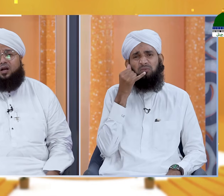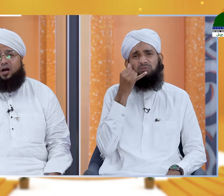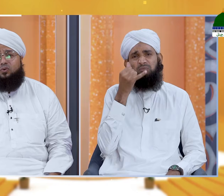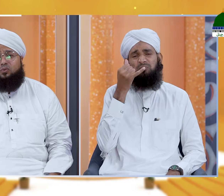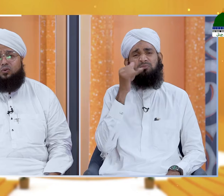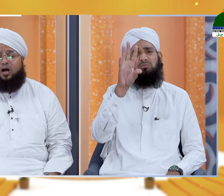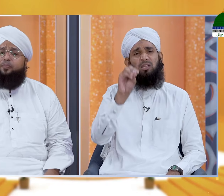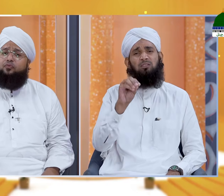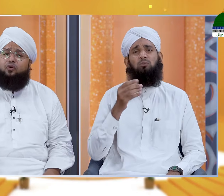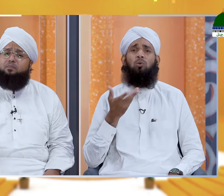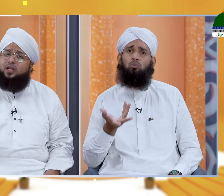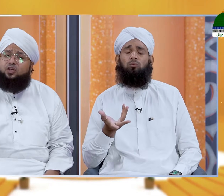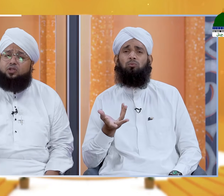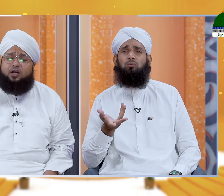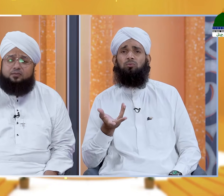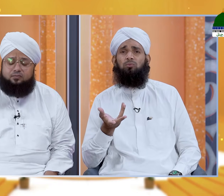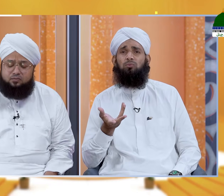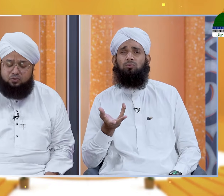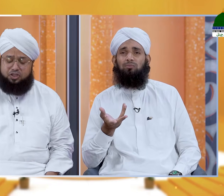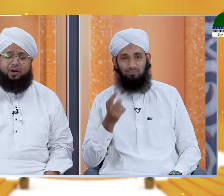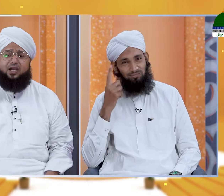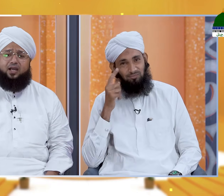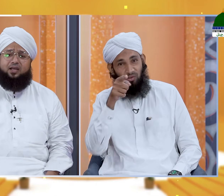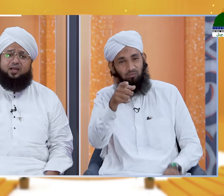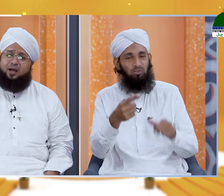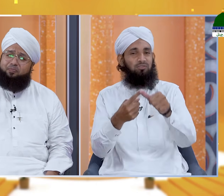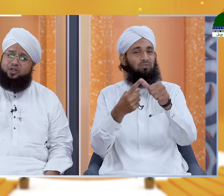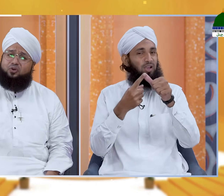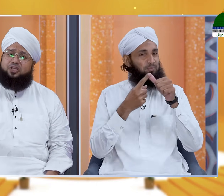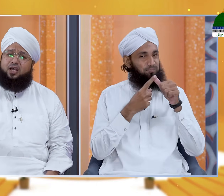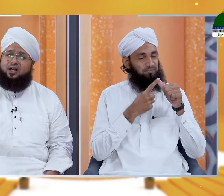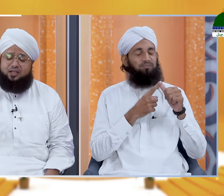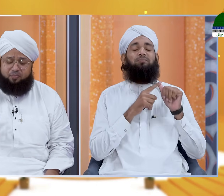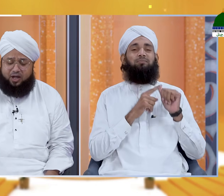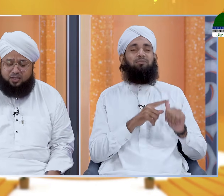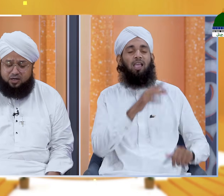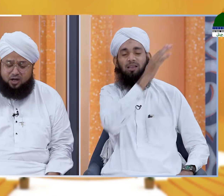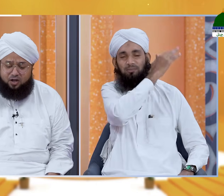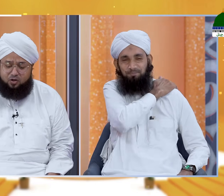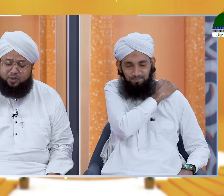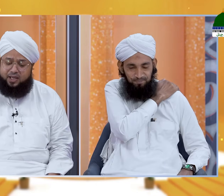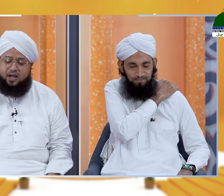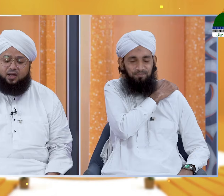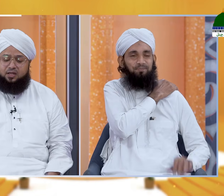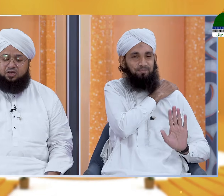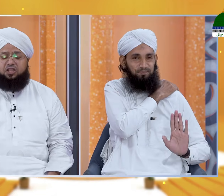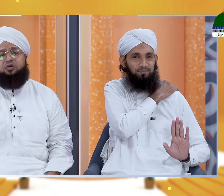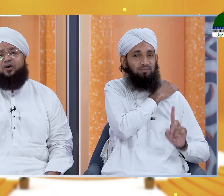رہا ہوں، آپ کا فون بند کیوں تھا؟ تو جمال نے اپنے دوست کے کاندھے پر ہاتھ رکھا اور بتایا کہ اتفاق